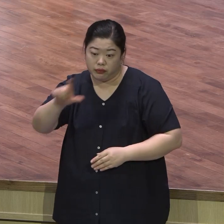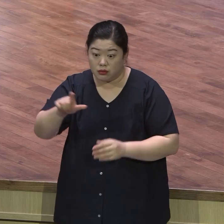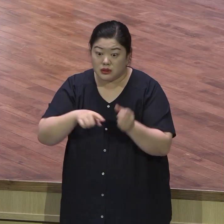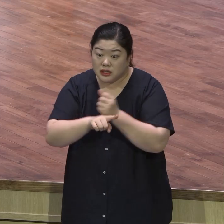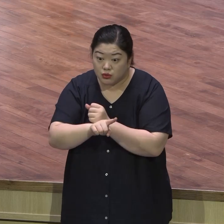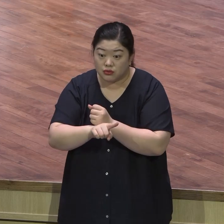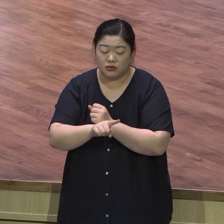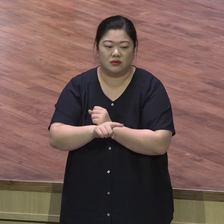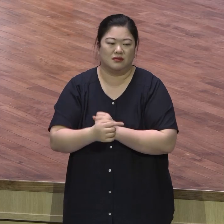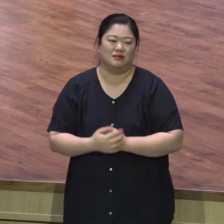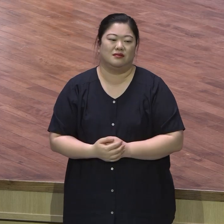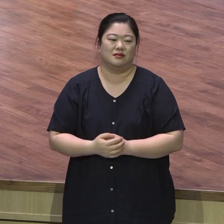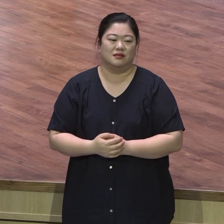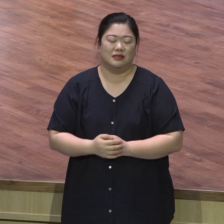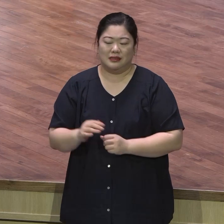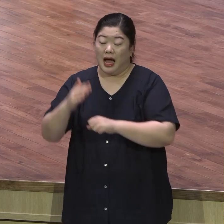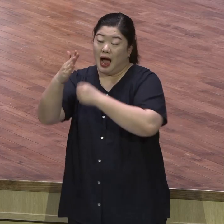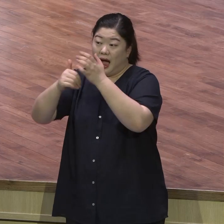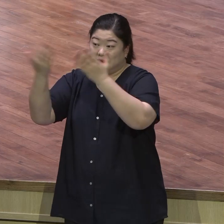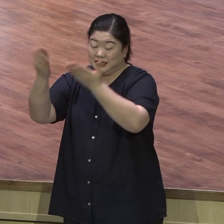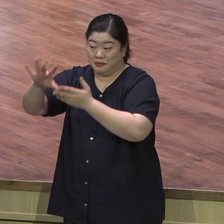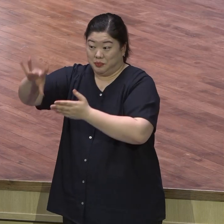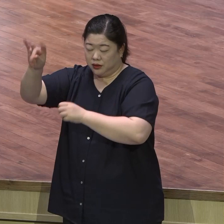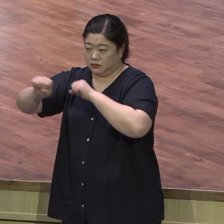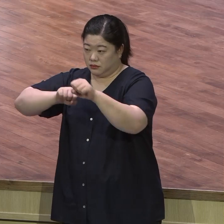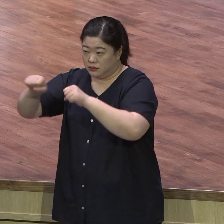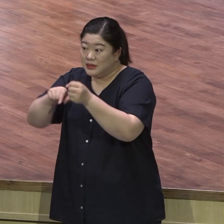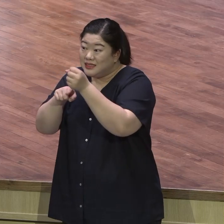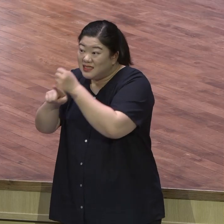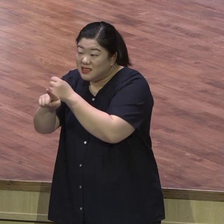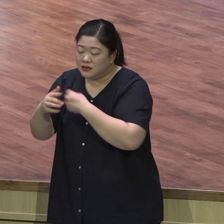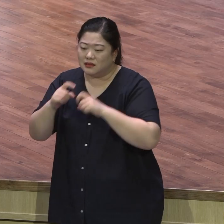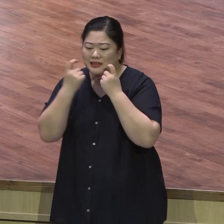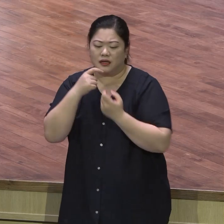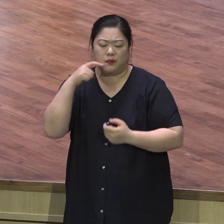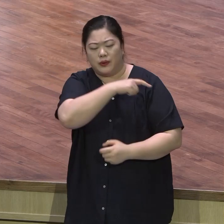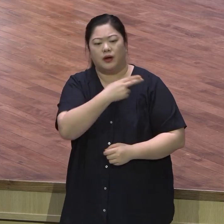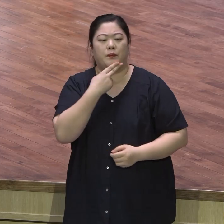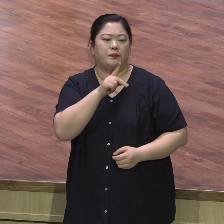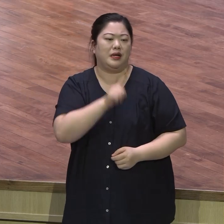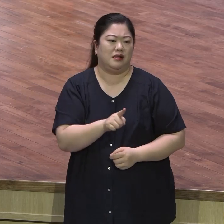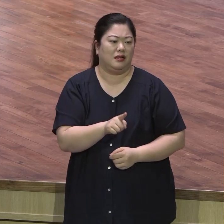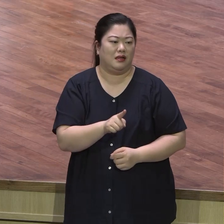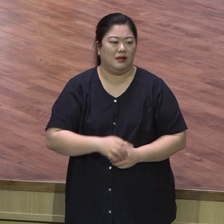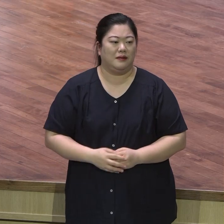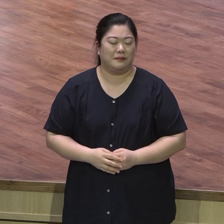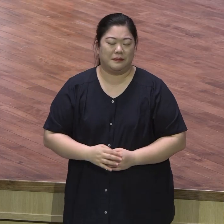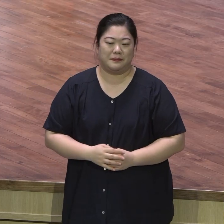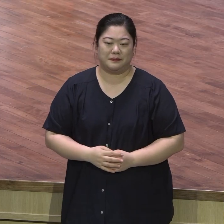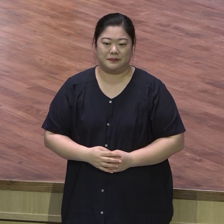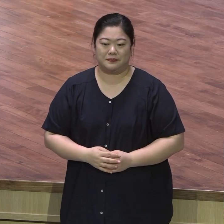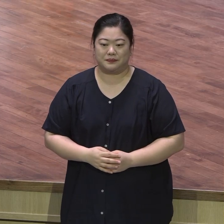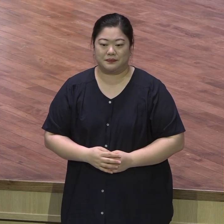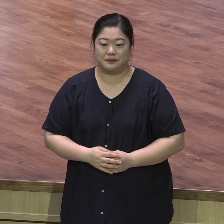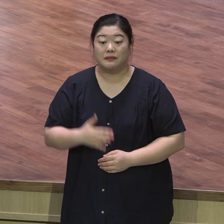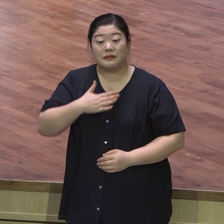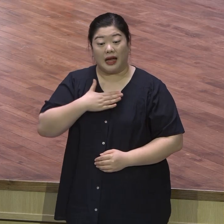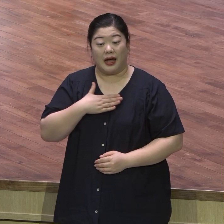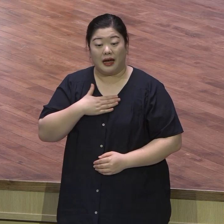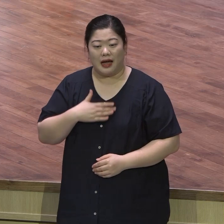결코 마이너스한 게 없다라는 사실이요. 제가 늘